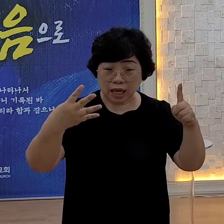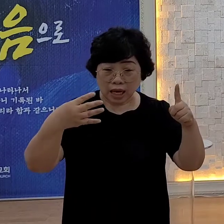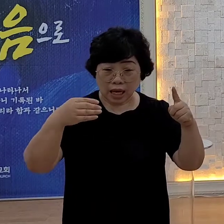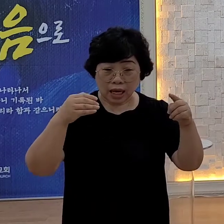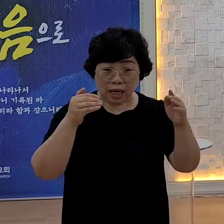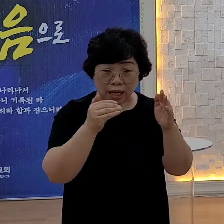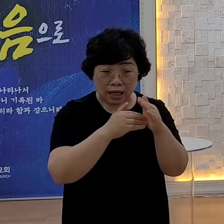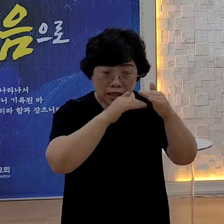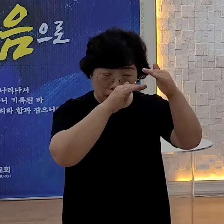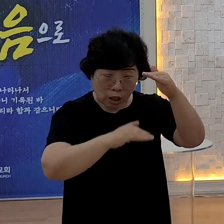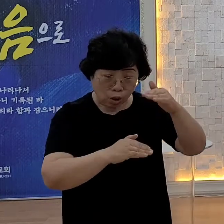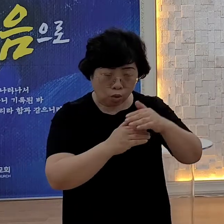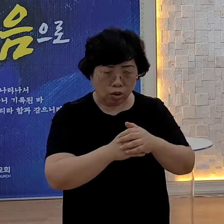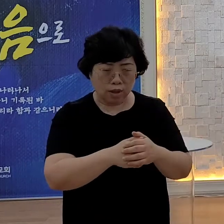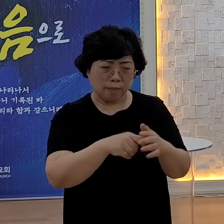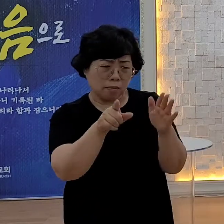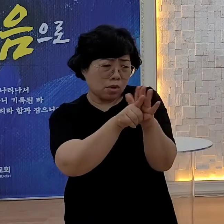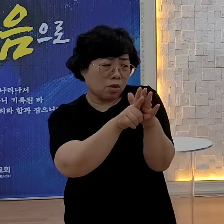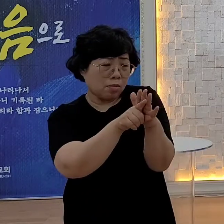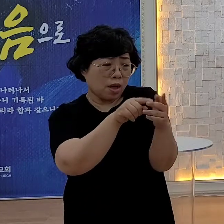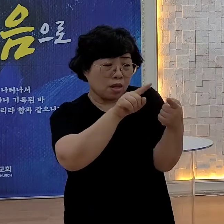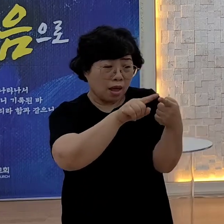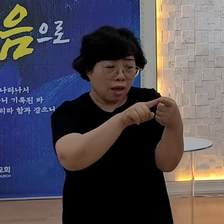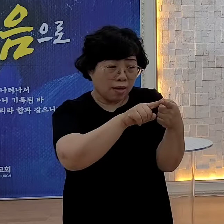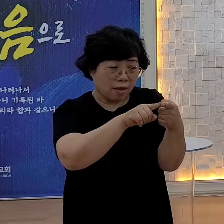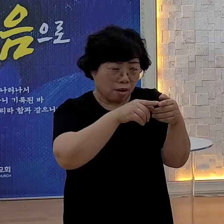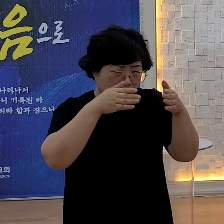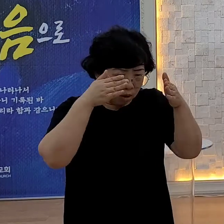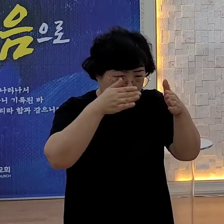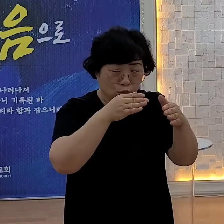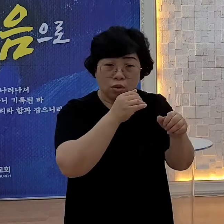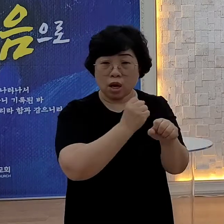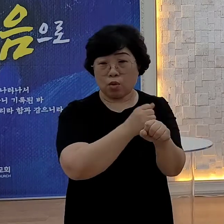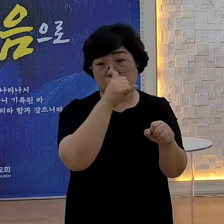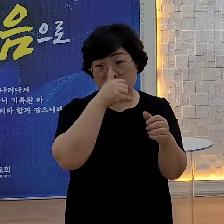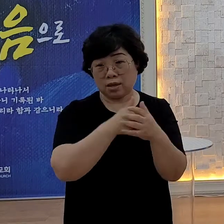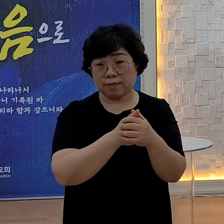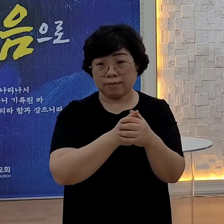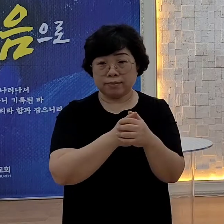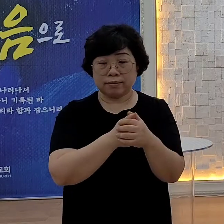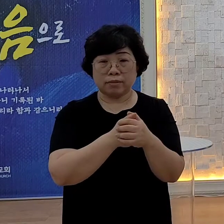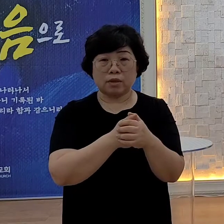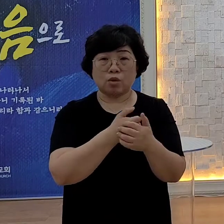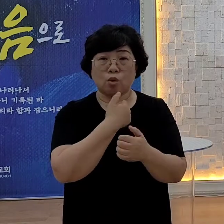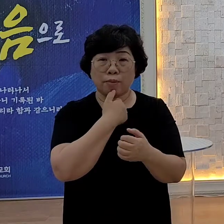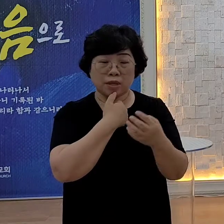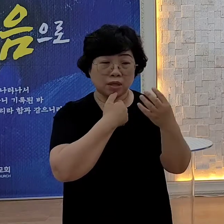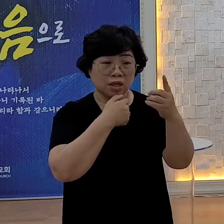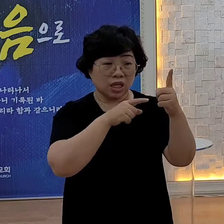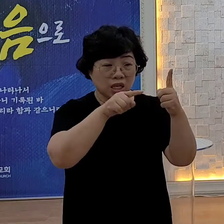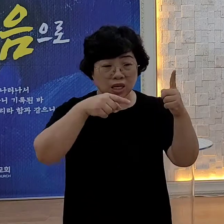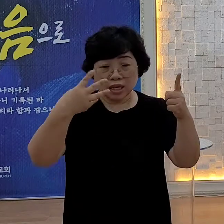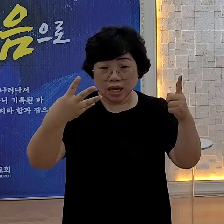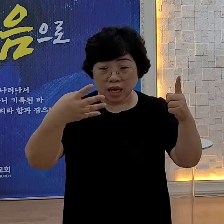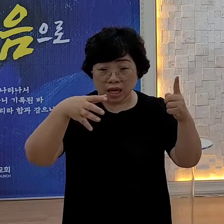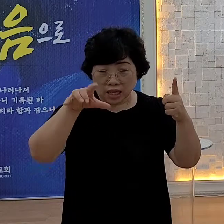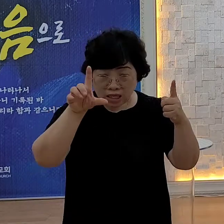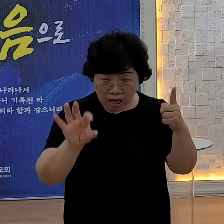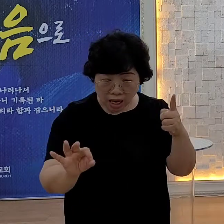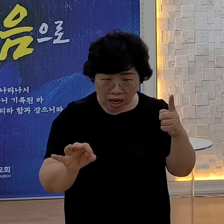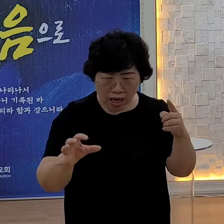지금까지 살펴본 이 로마서의 요점이 뭐라고 생각하십니까? 이걸 우리가 잊어버리면 안